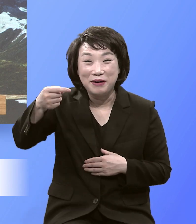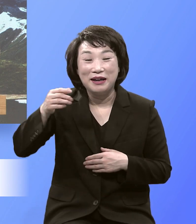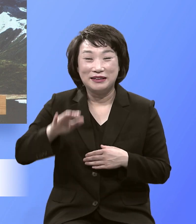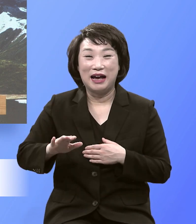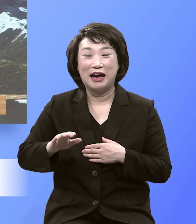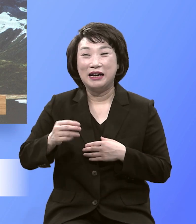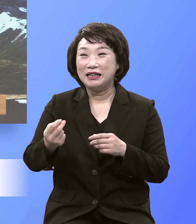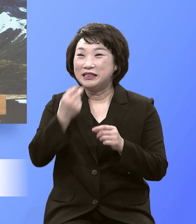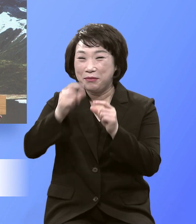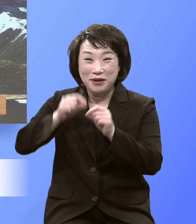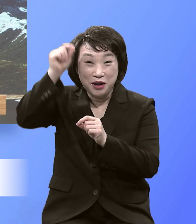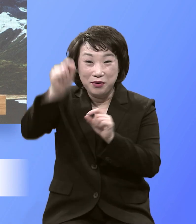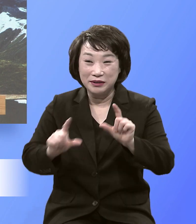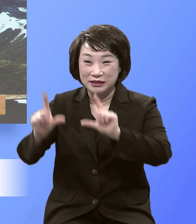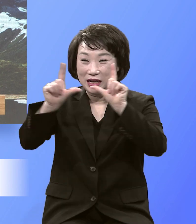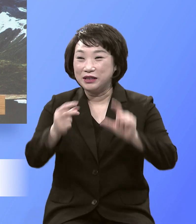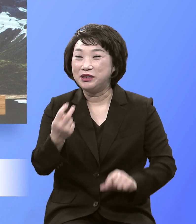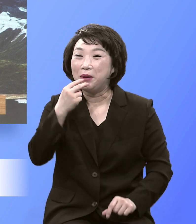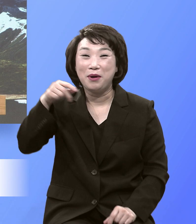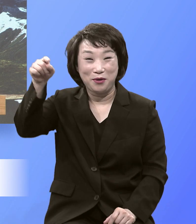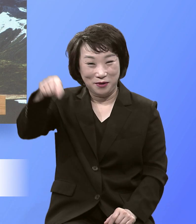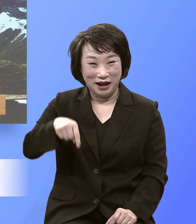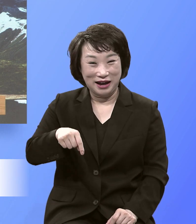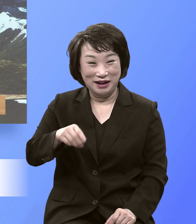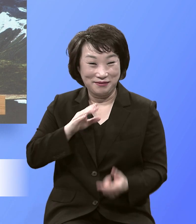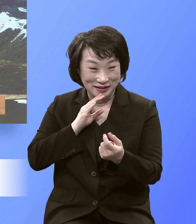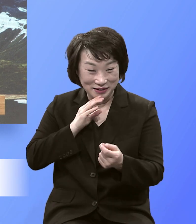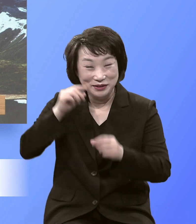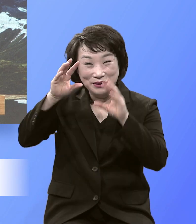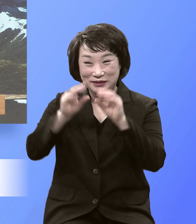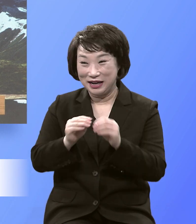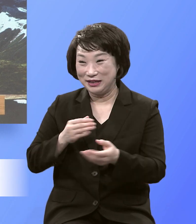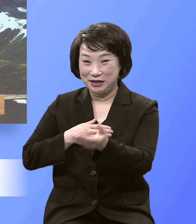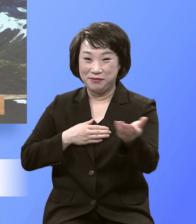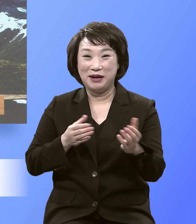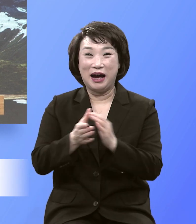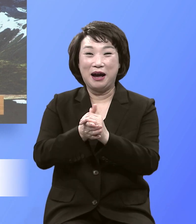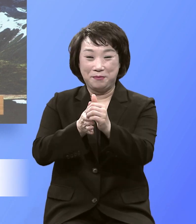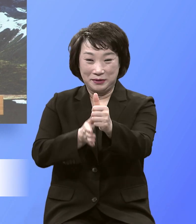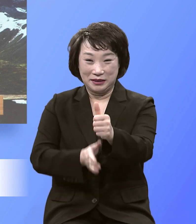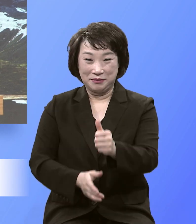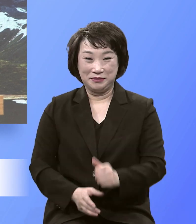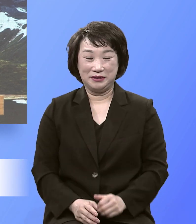살 생명이 있기 때문에. 동의하시면 아멘 합시다.